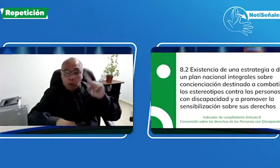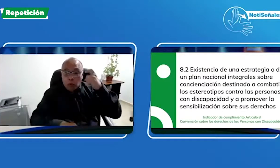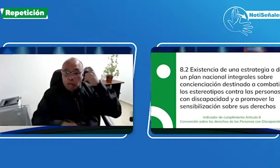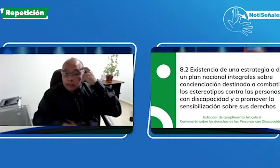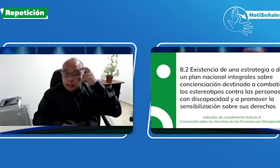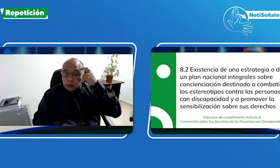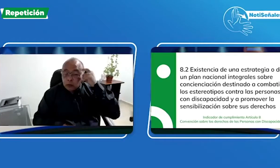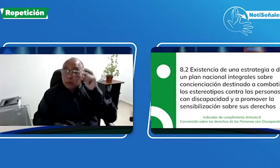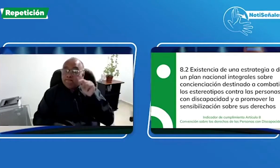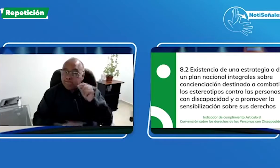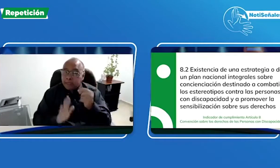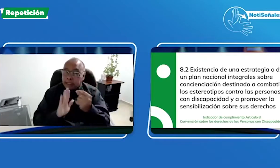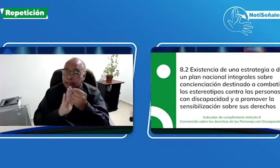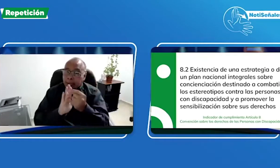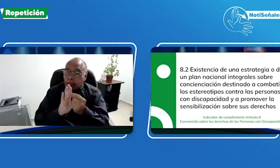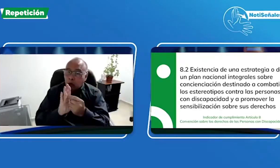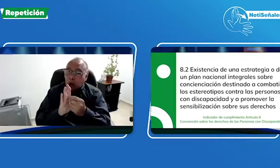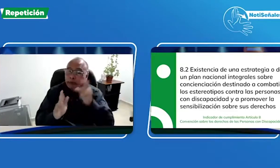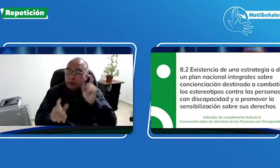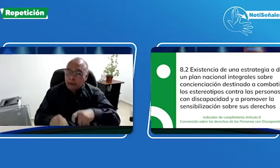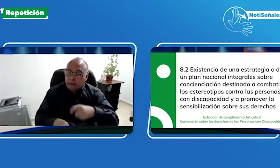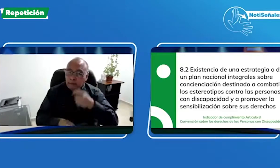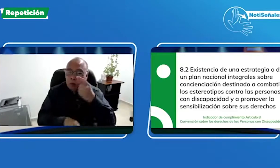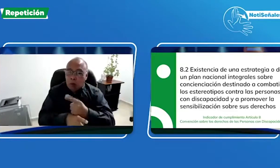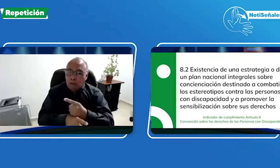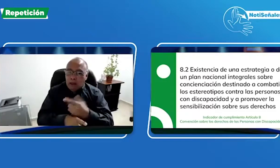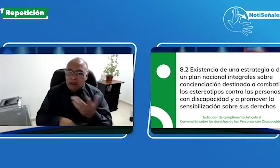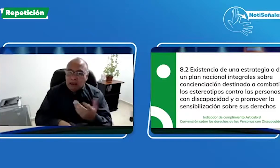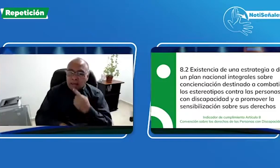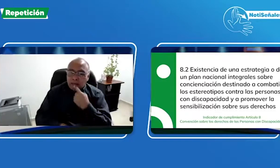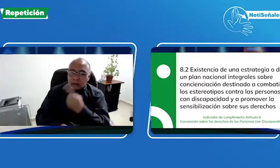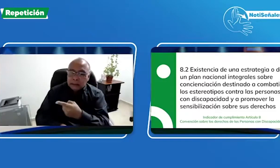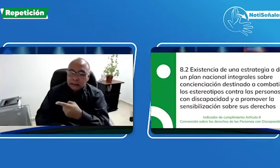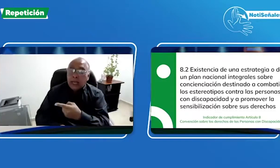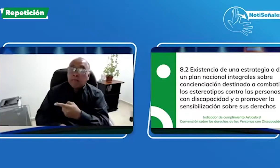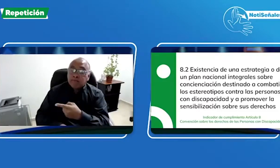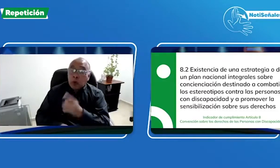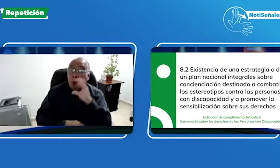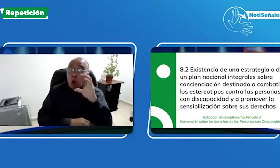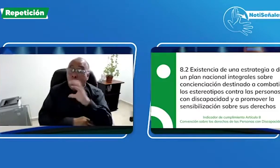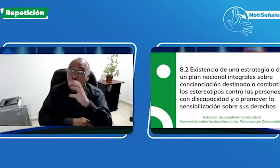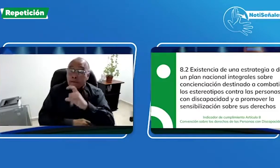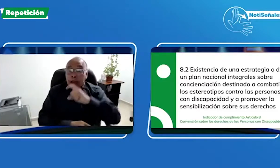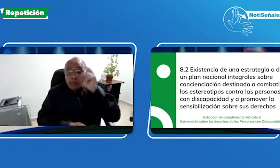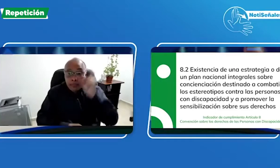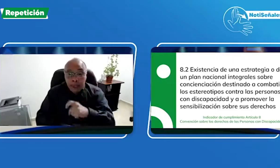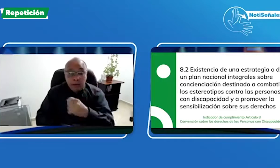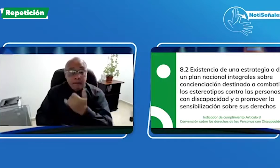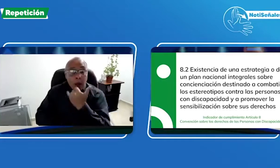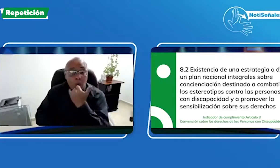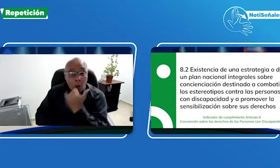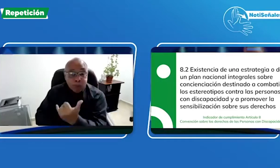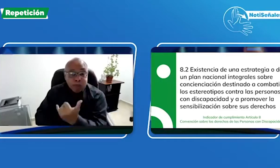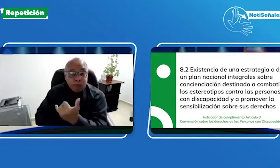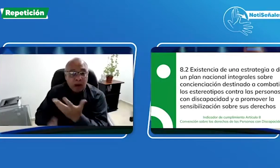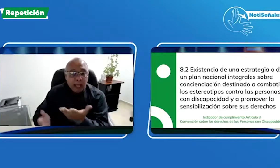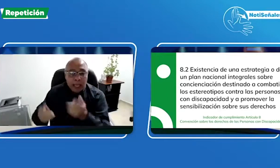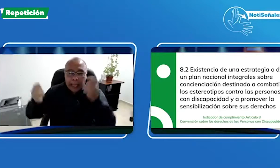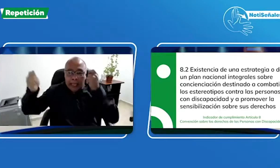Allí La organización De las naciones unidas Le habla A los estados Parte Y pide Que